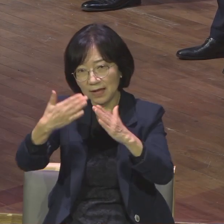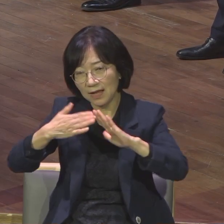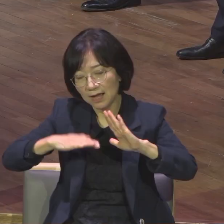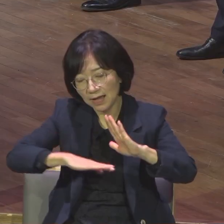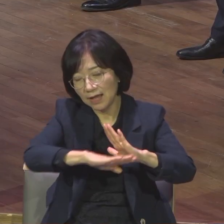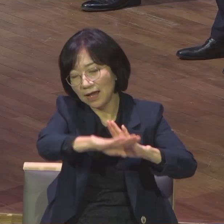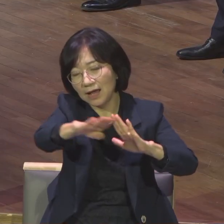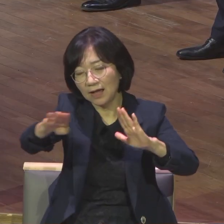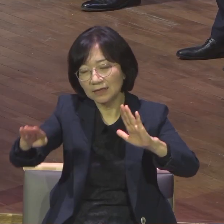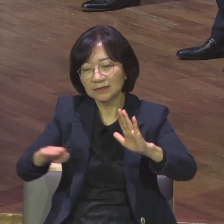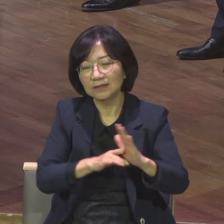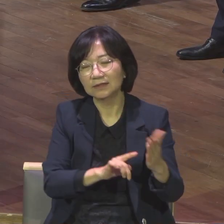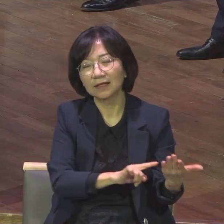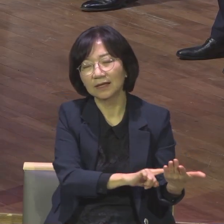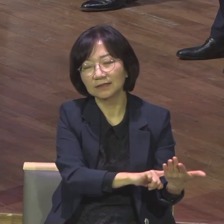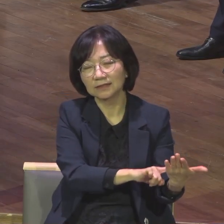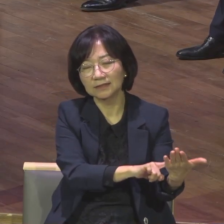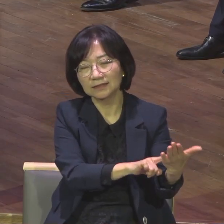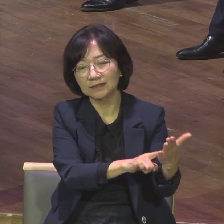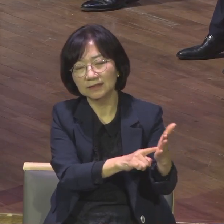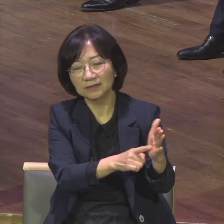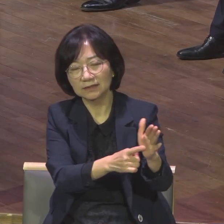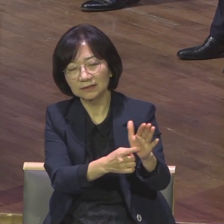예수만 가정에